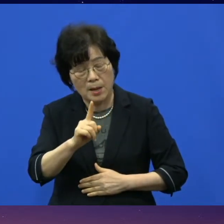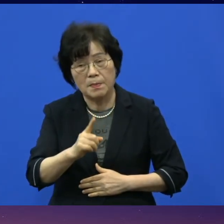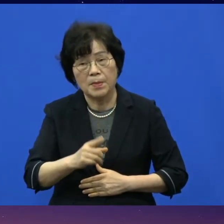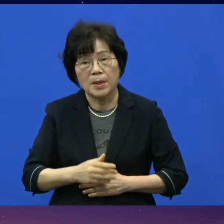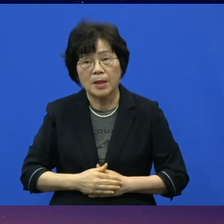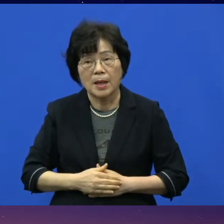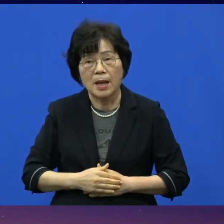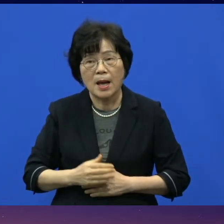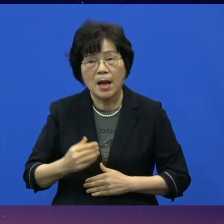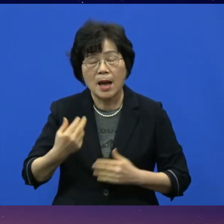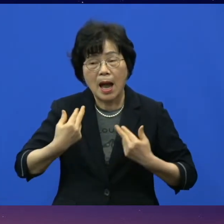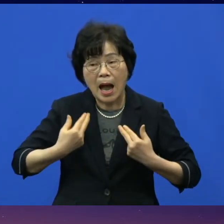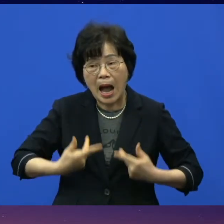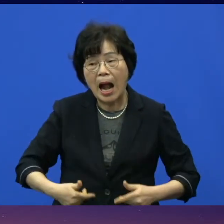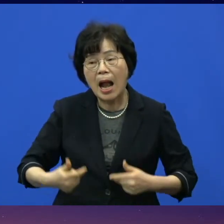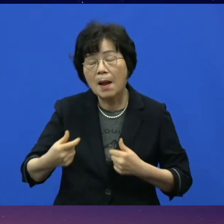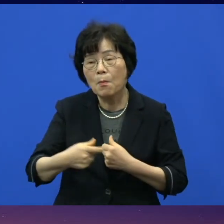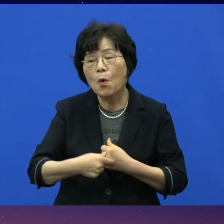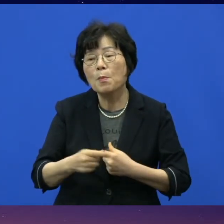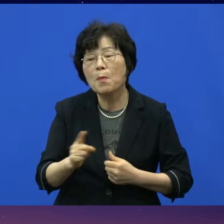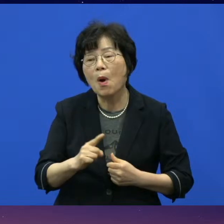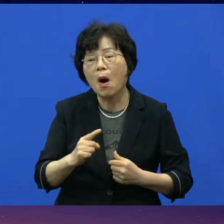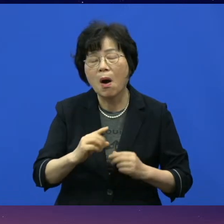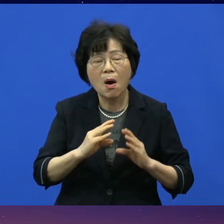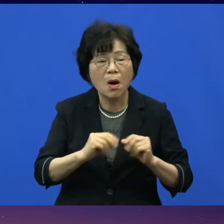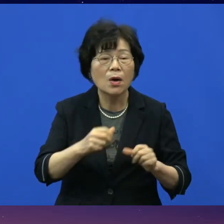이 알몸이 뭐예요? 흙이에요.